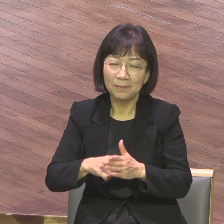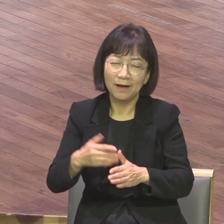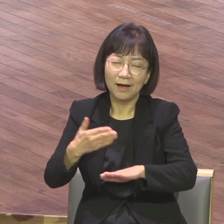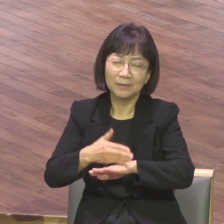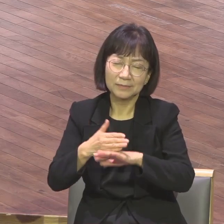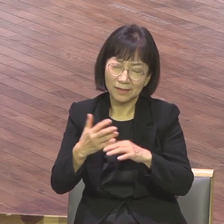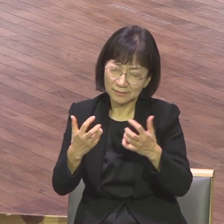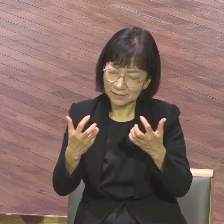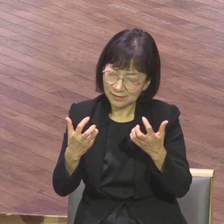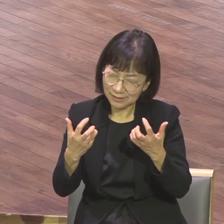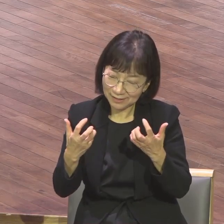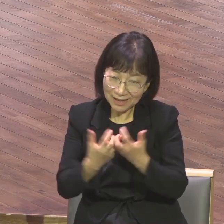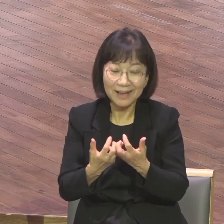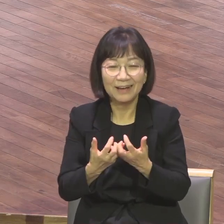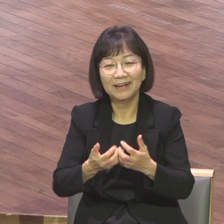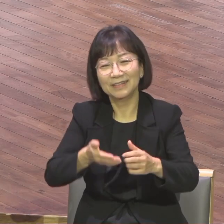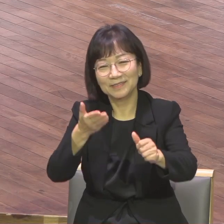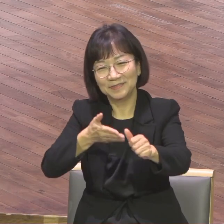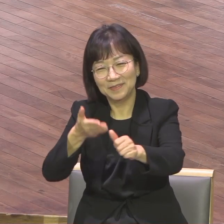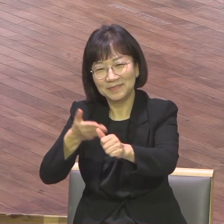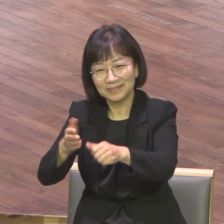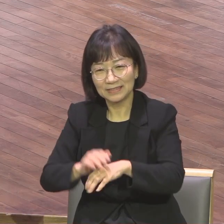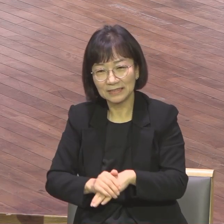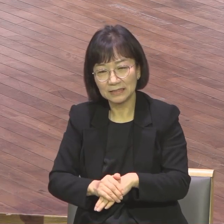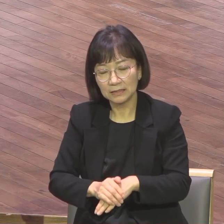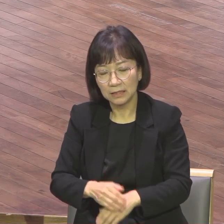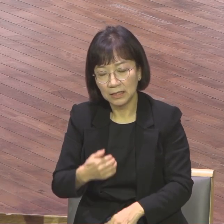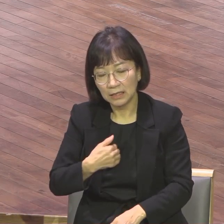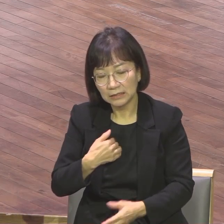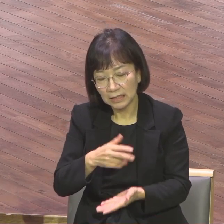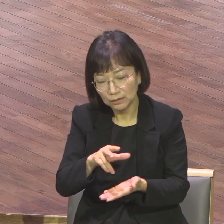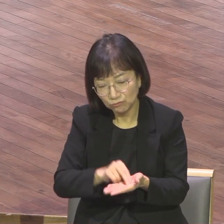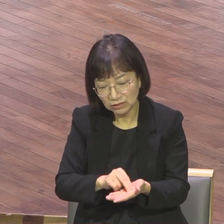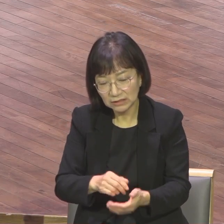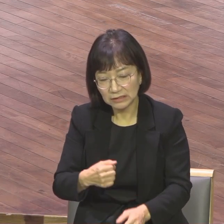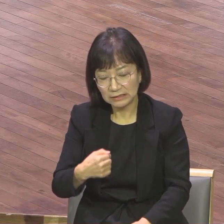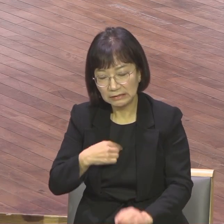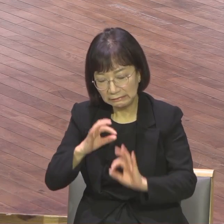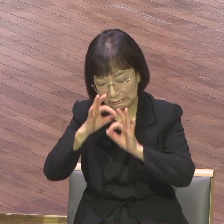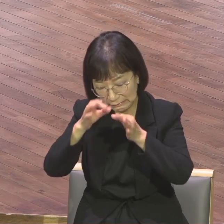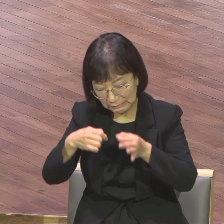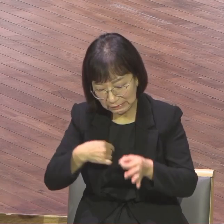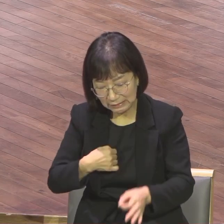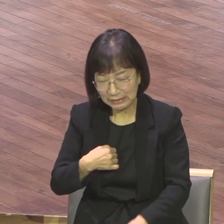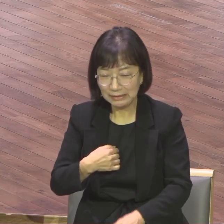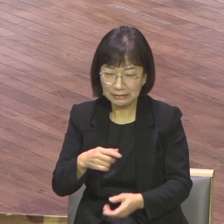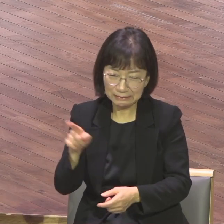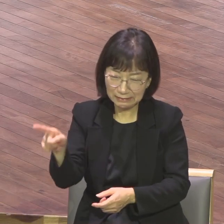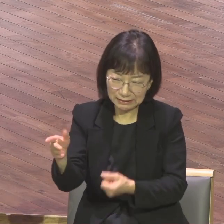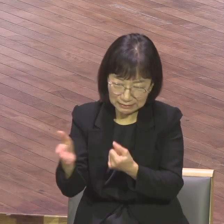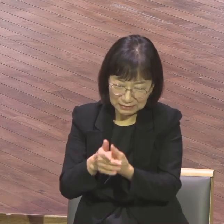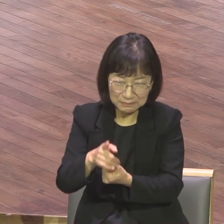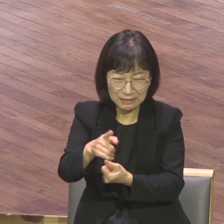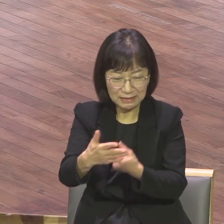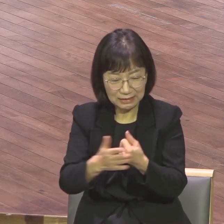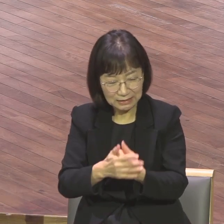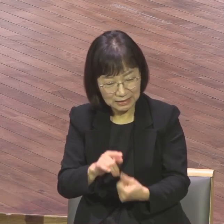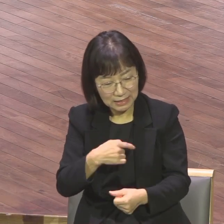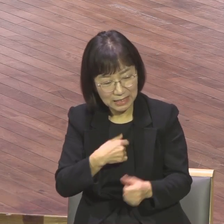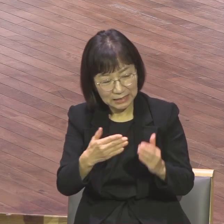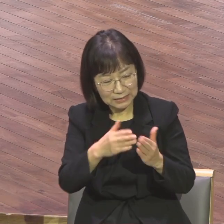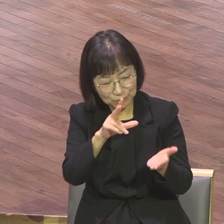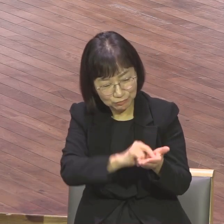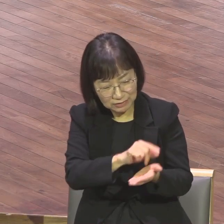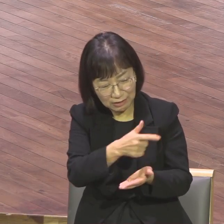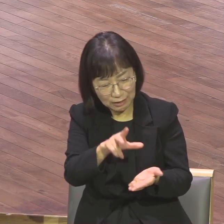바랍니다. 실감하세요. 지금 여러분 환경 때문에, 여러분 자신 때문에, 여러분 누구 때문에, 뭐 때문에 지금 불안하고